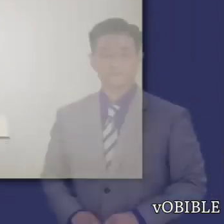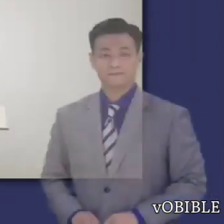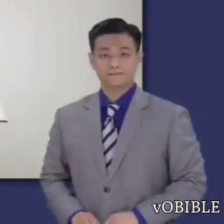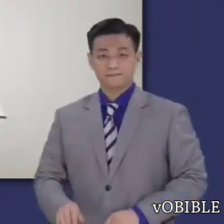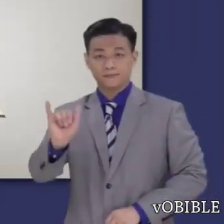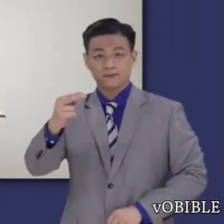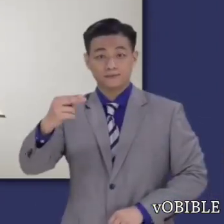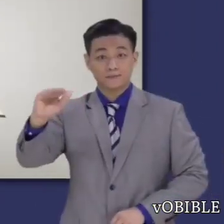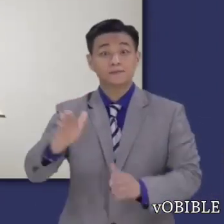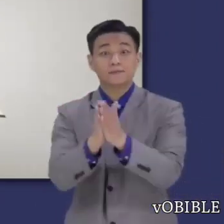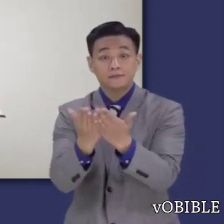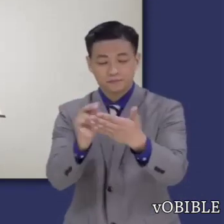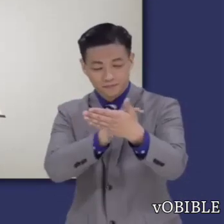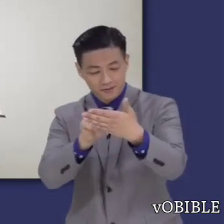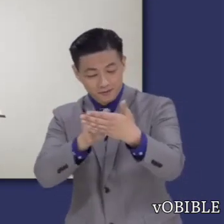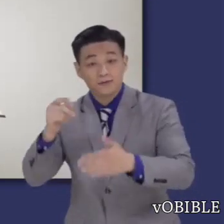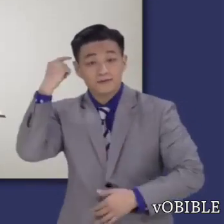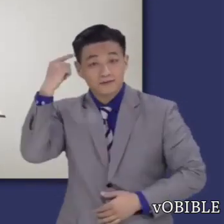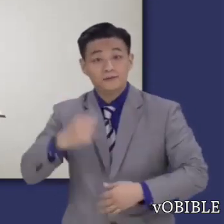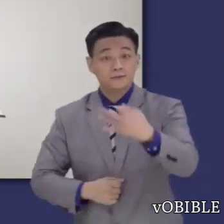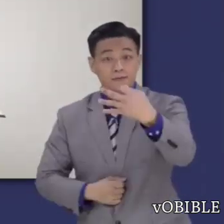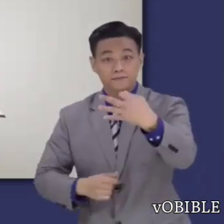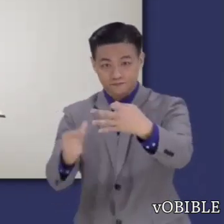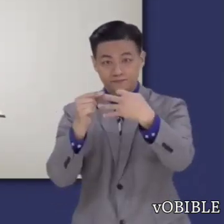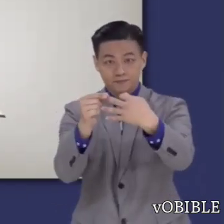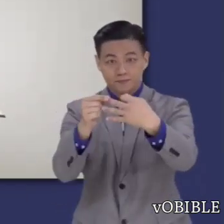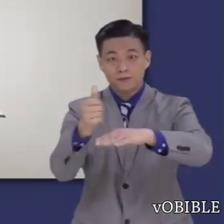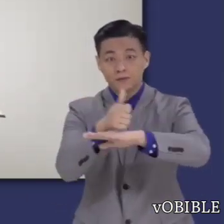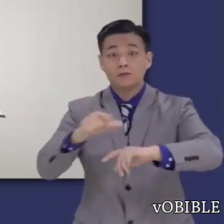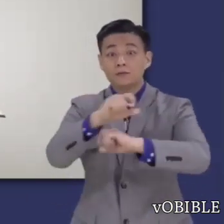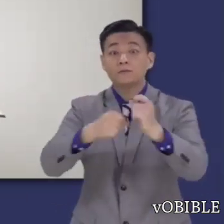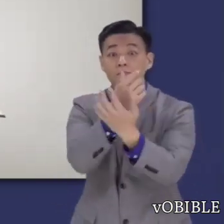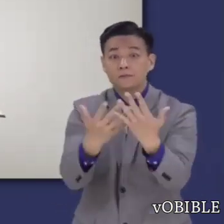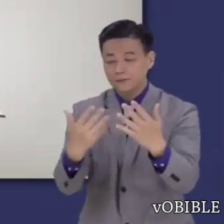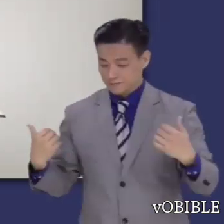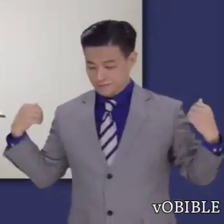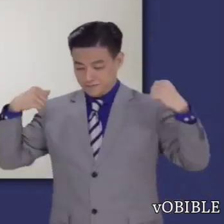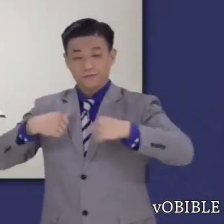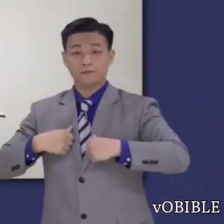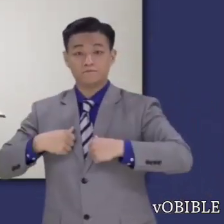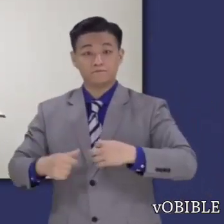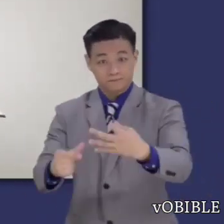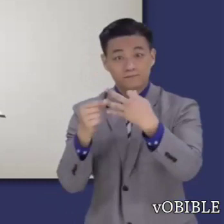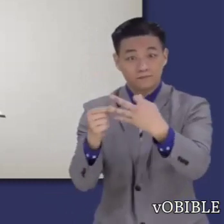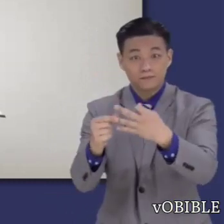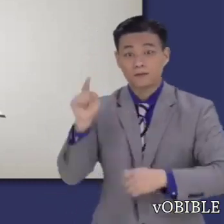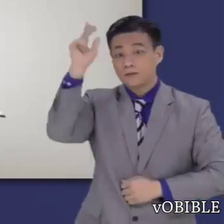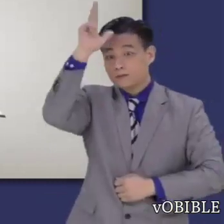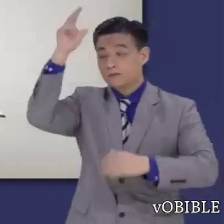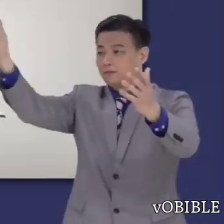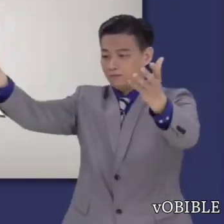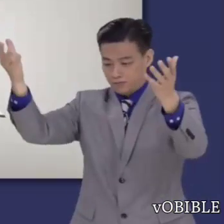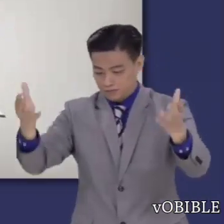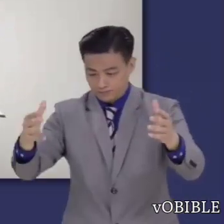你读以弗所书时，请留意，我们要学习上帝的标准，穿上新品格。